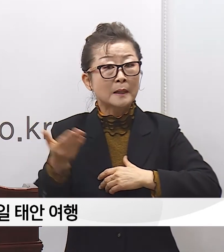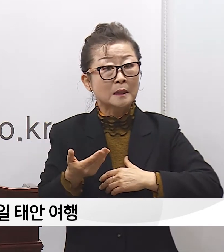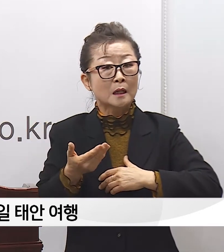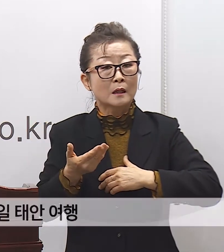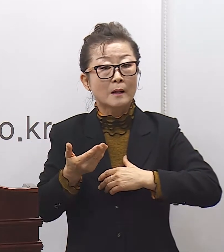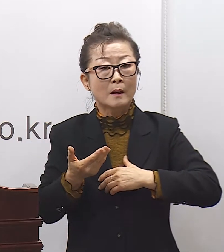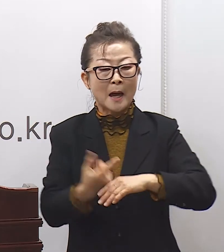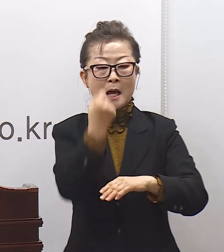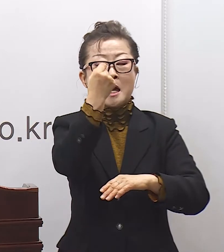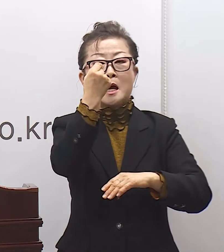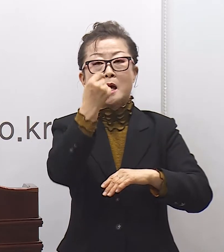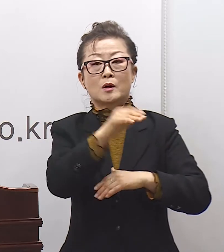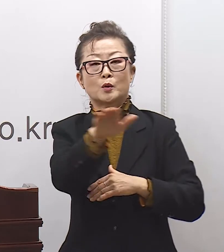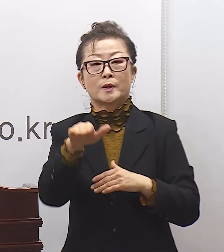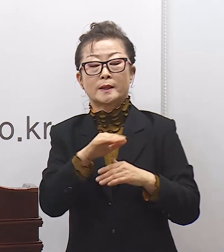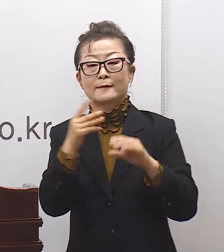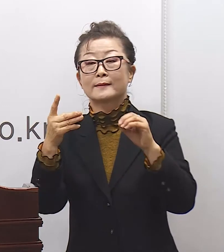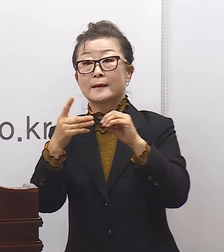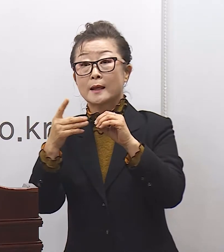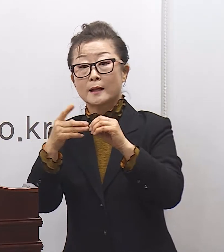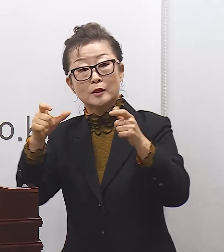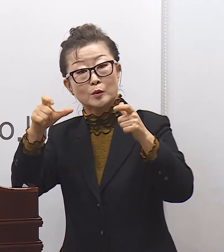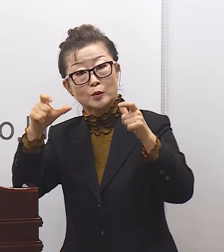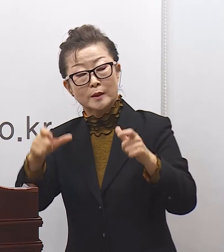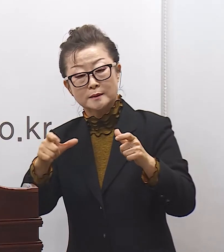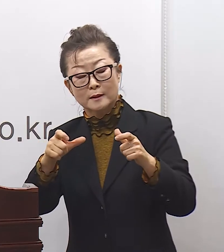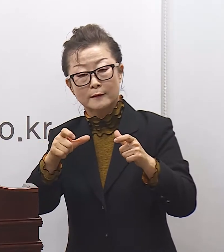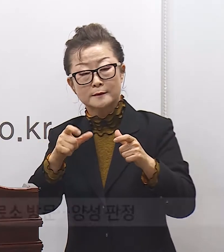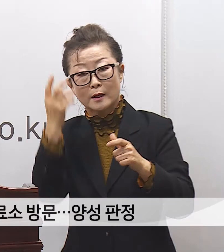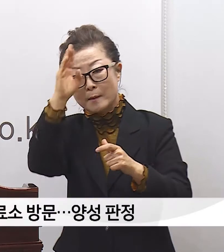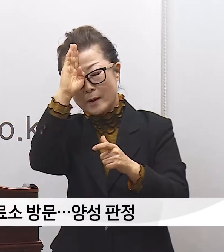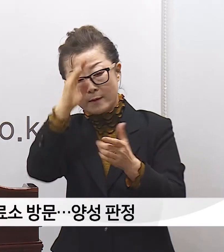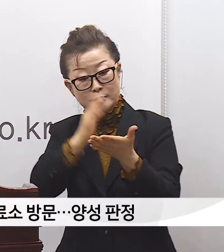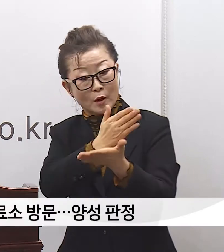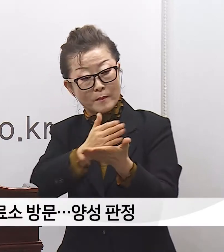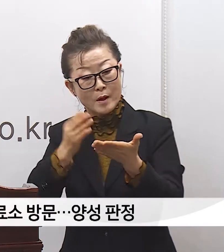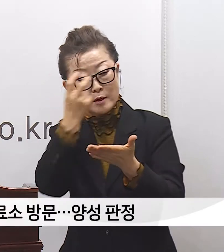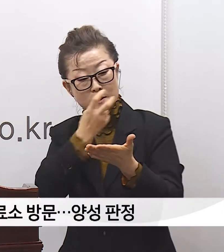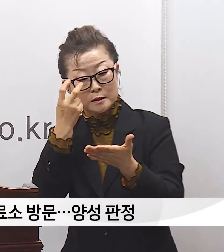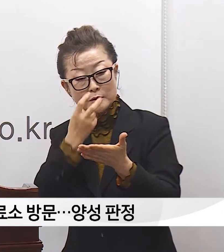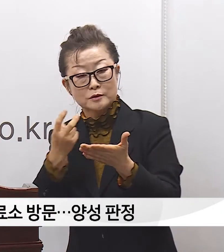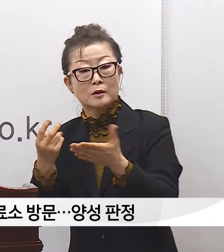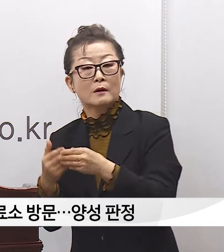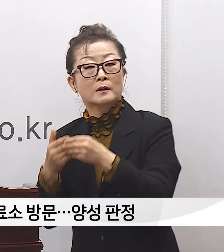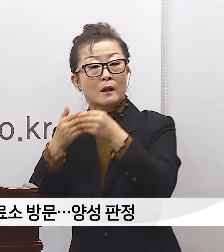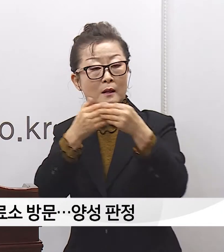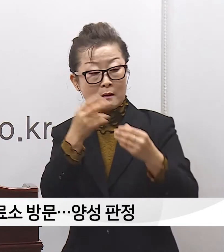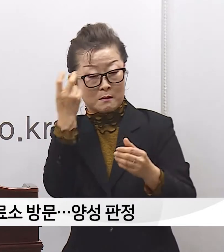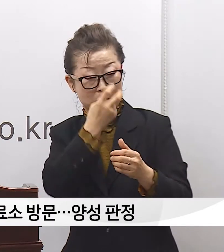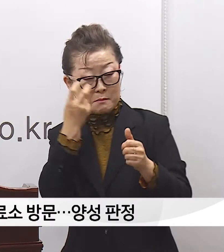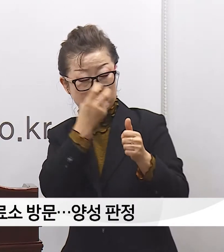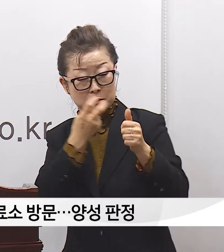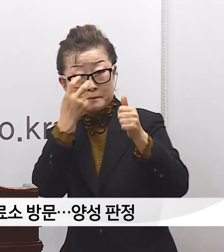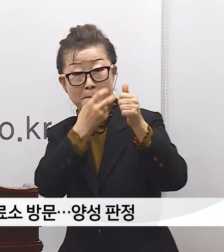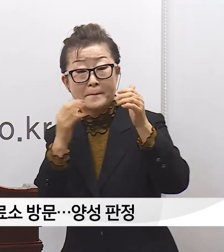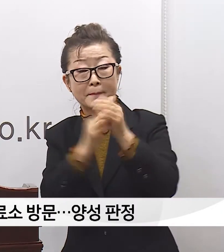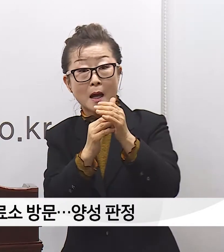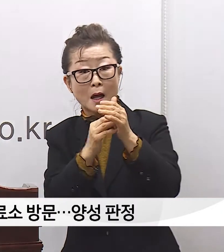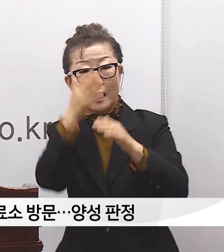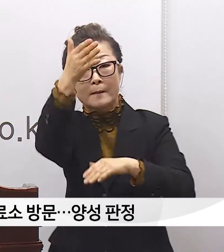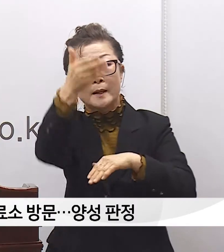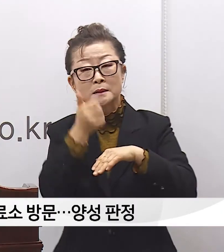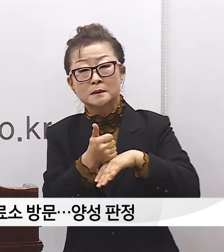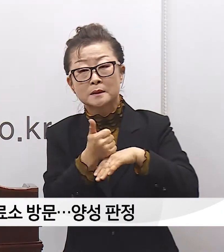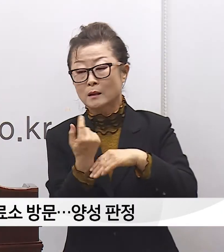즉시 우리 군 선별 진료소를 방문해 검사한 결과 어젯밤